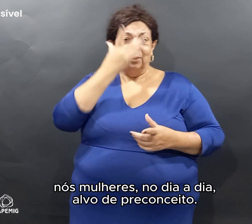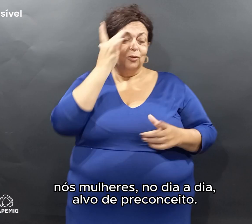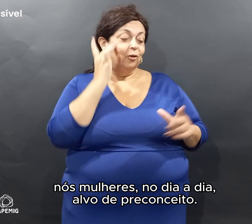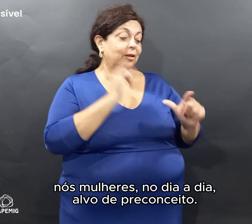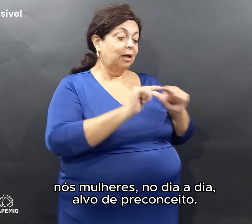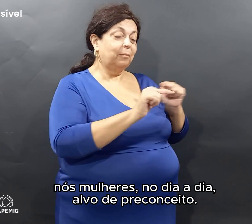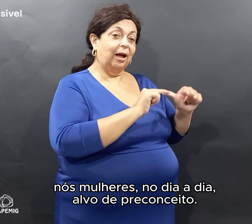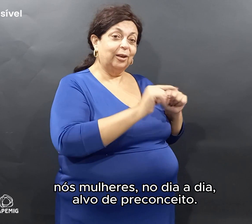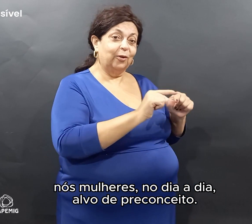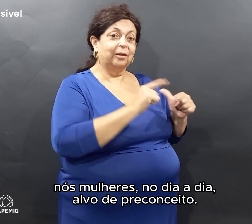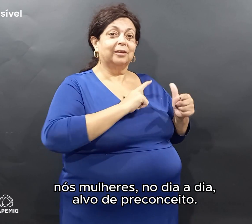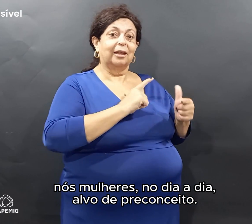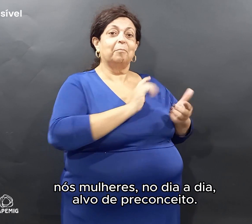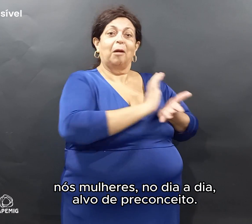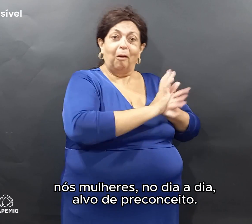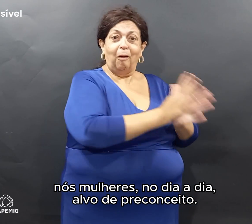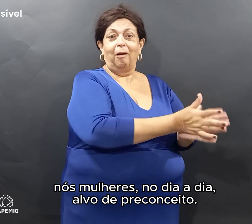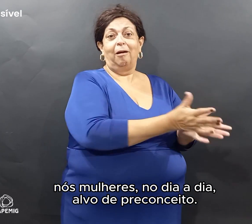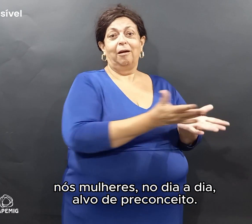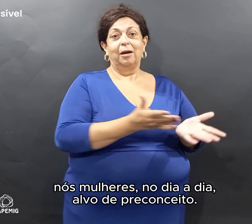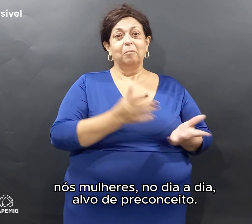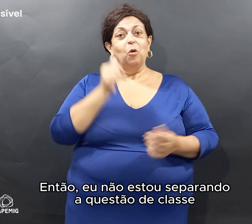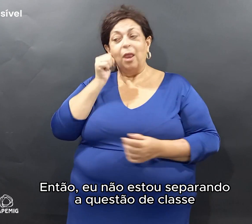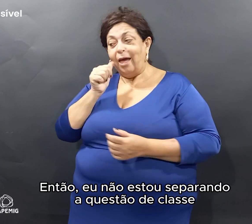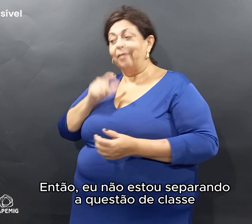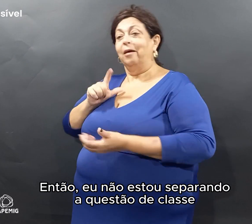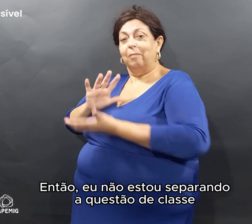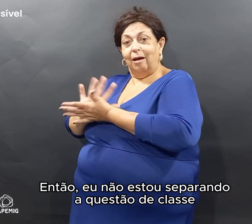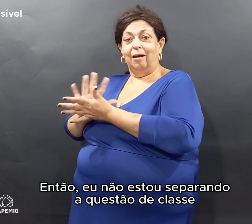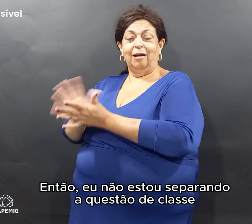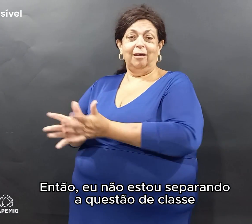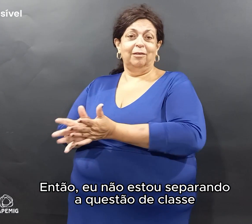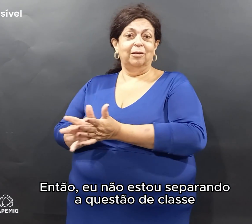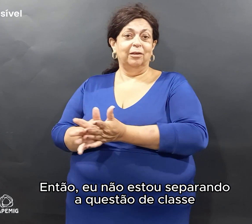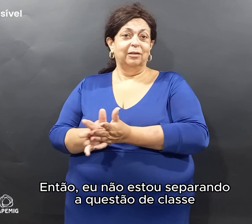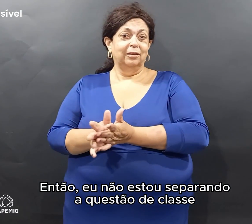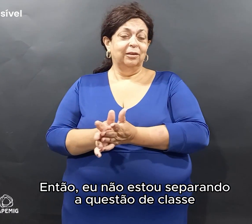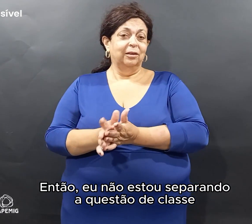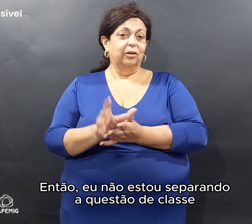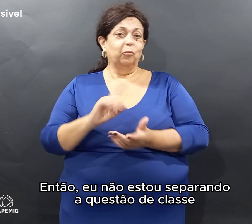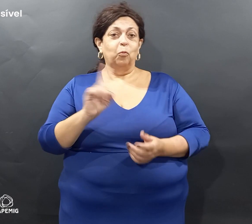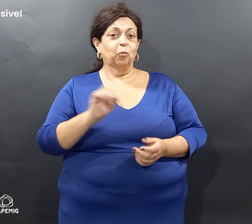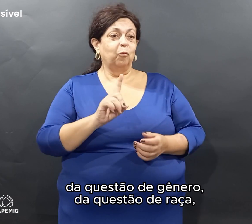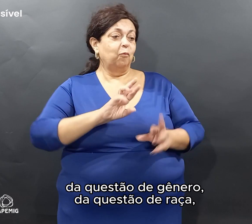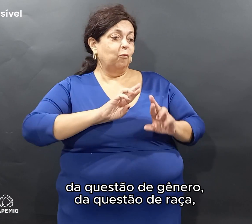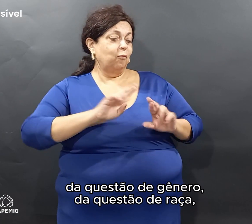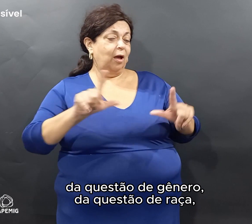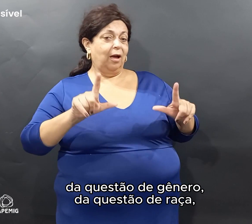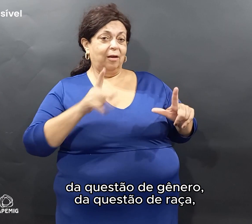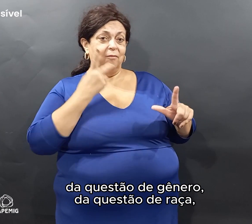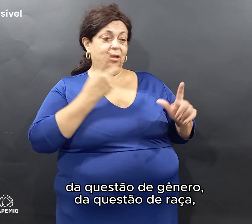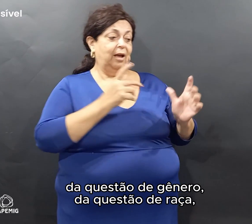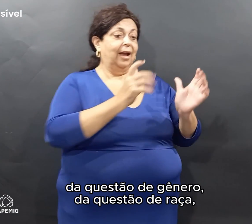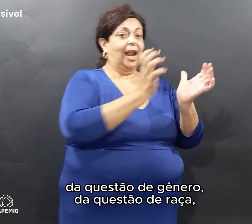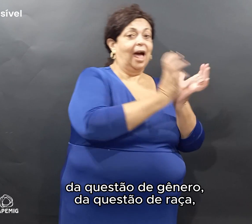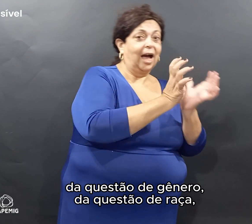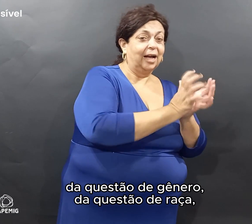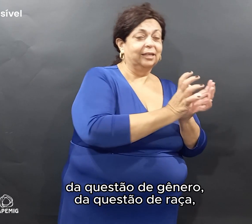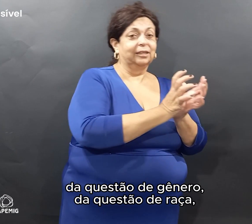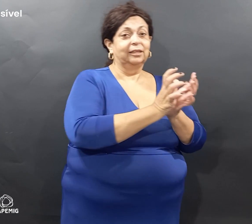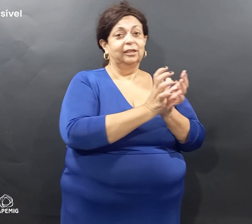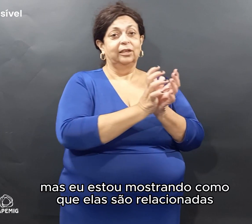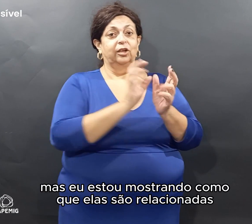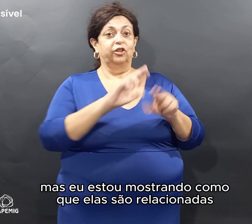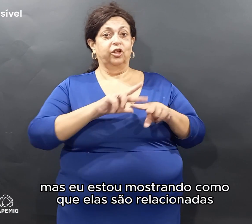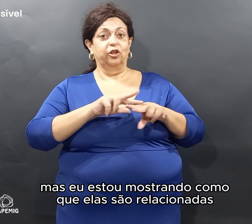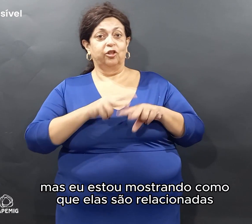dia, nós mulheres no dia a dia, alvo de preconceito. Então, eu não estou separando a questão de classe da questão de gênero, da questão de